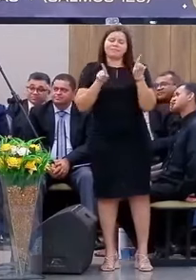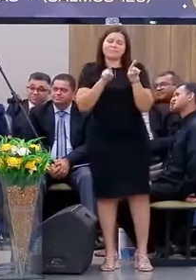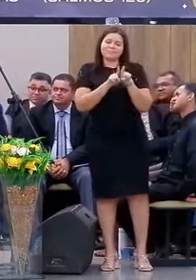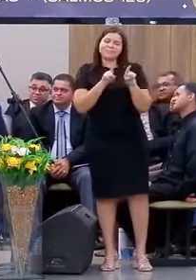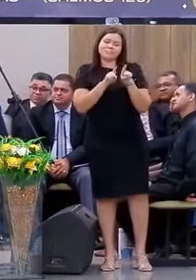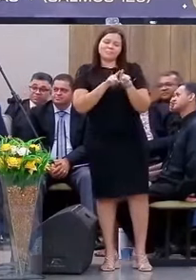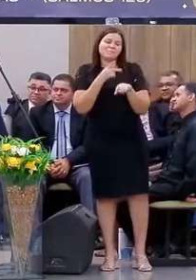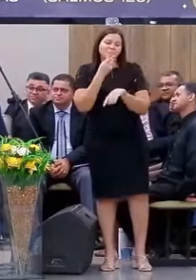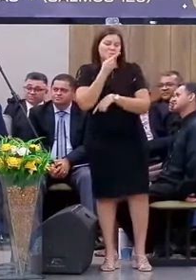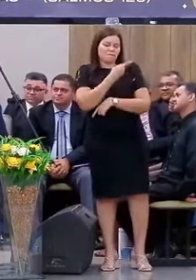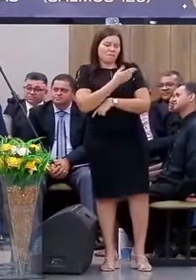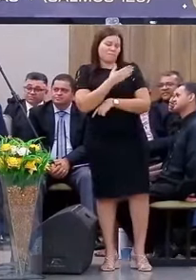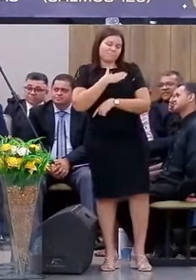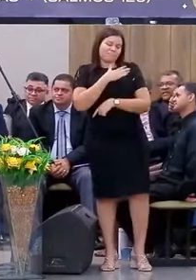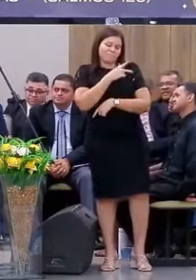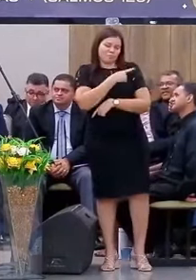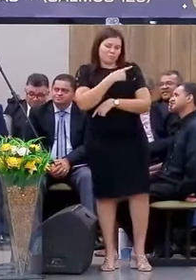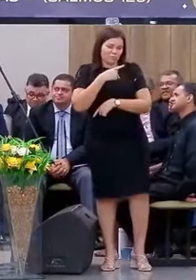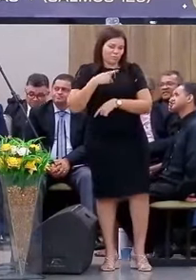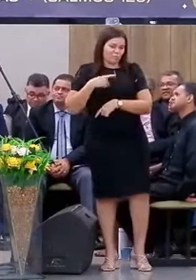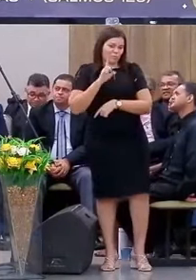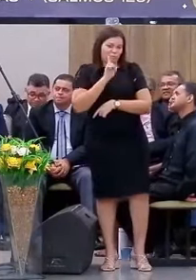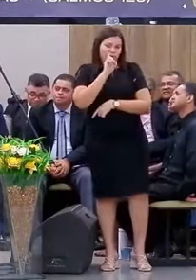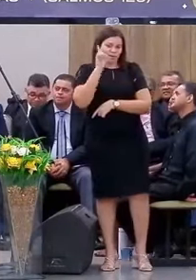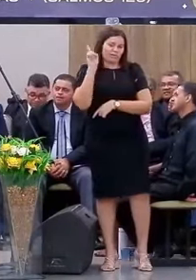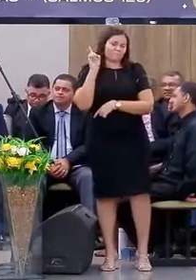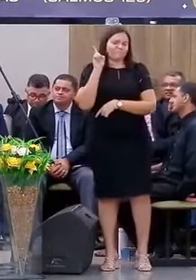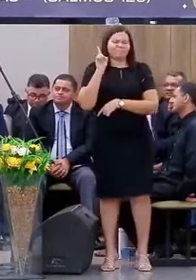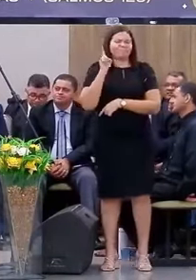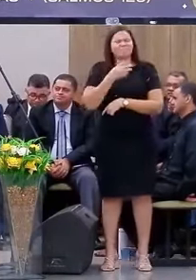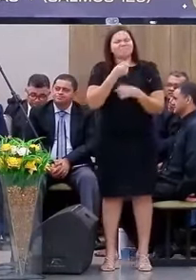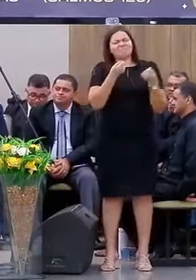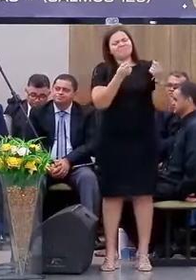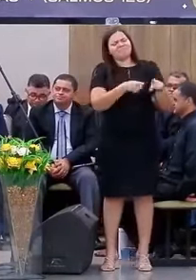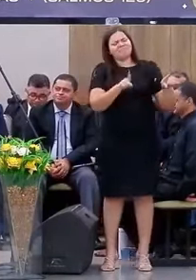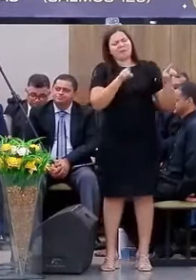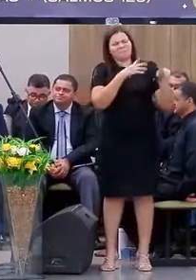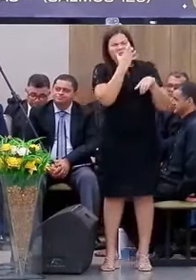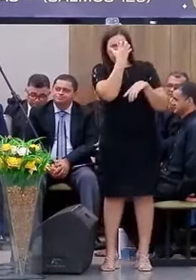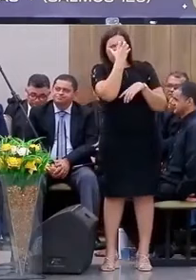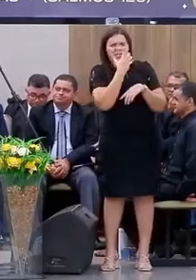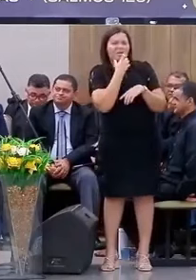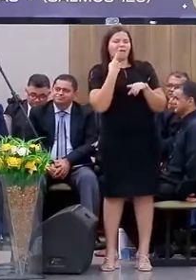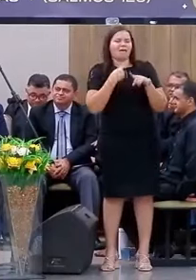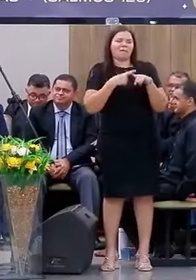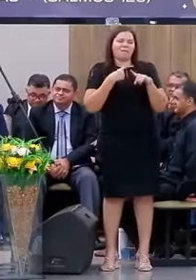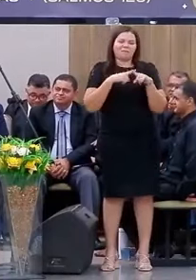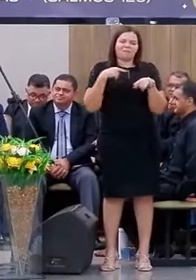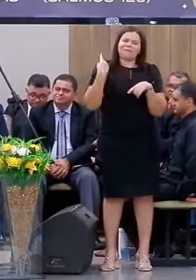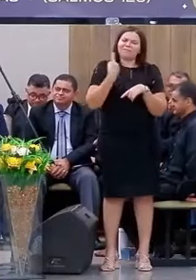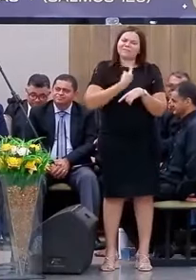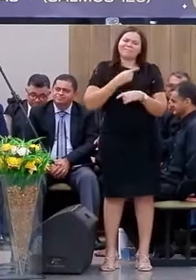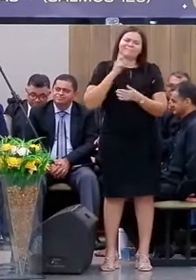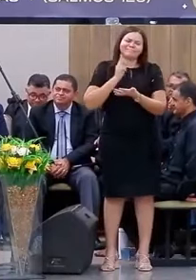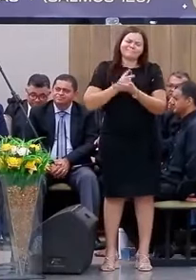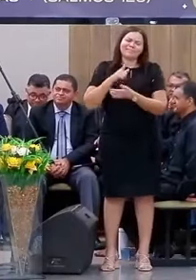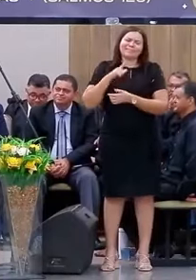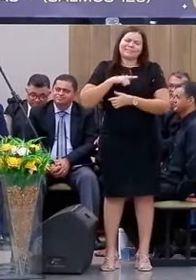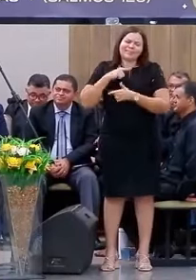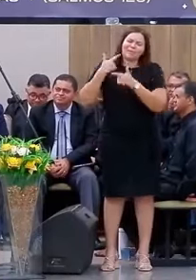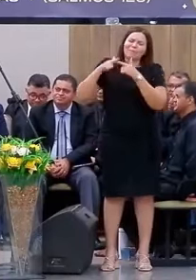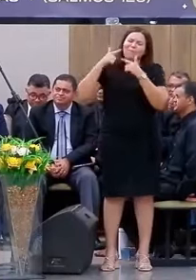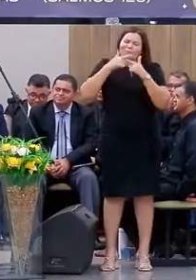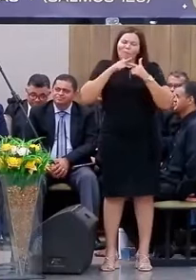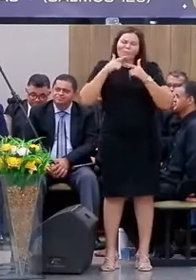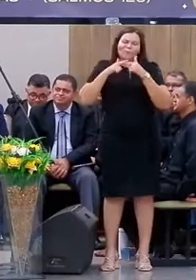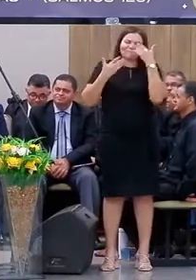para os auxiliares e os pastores nossos lá, meus pastores, não fique com a cara feia, porque já tem crente que deve, tem crente que é endividado, tem crente que tem